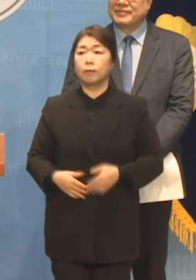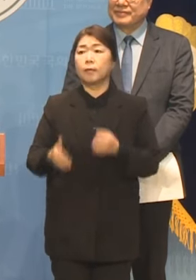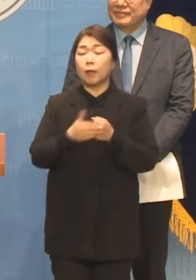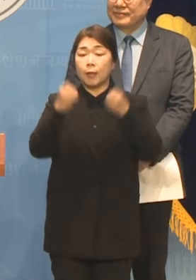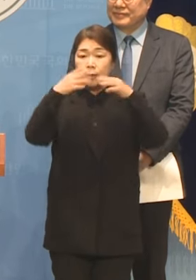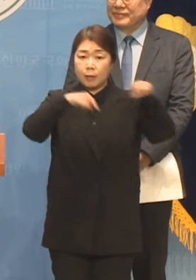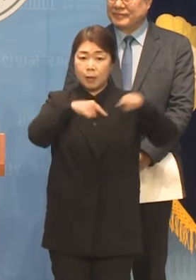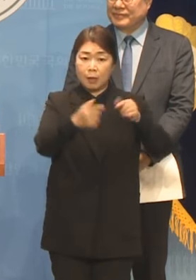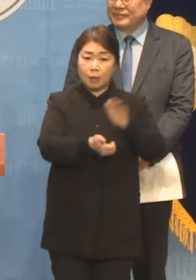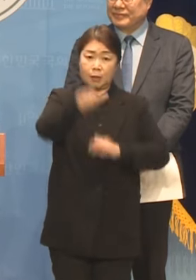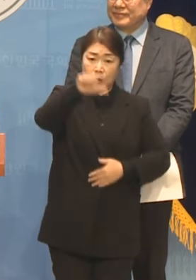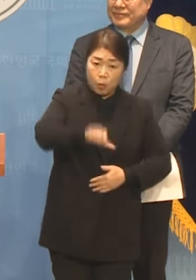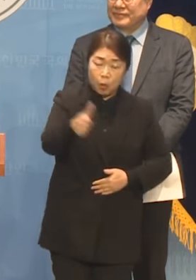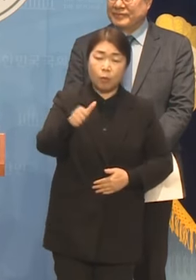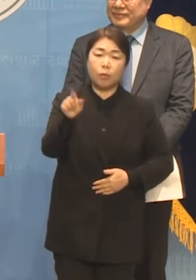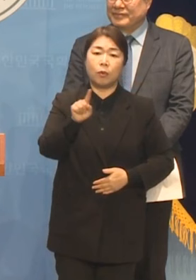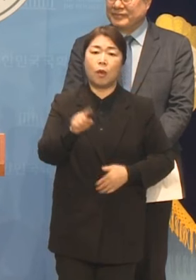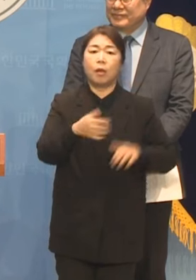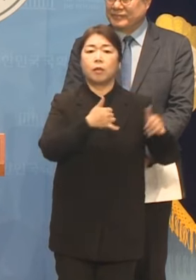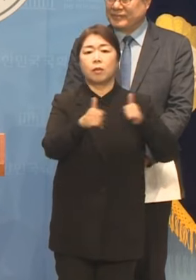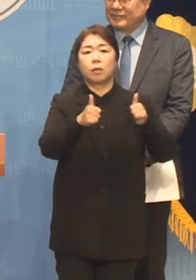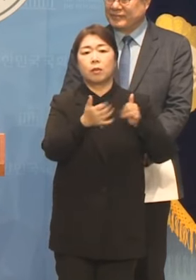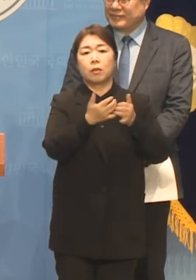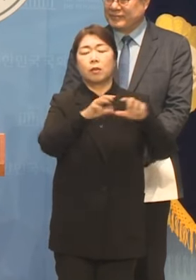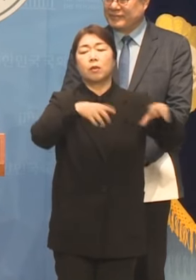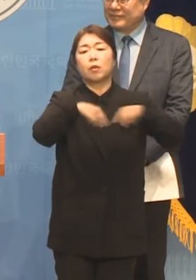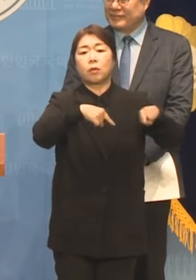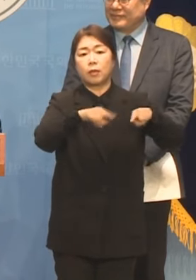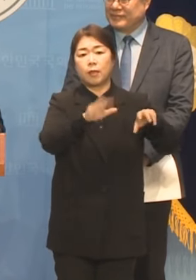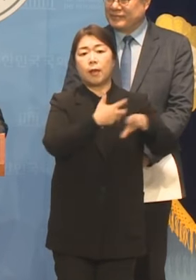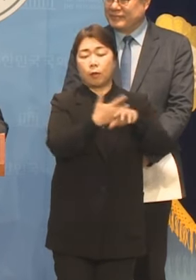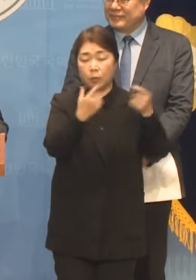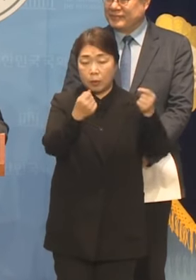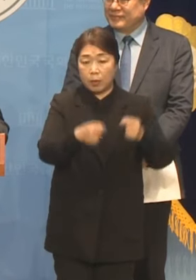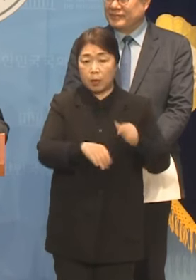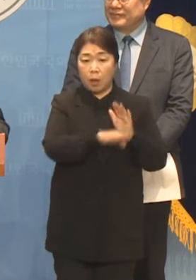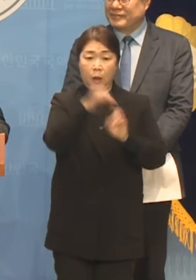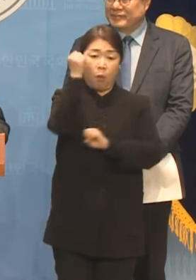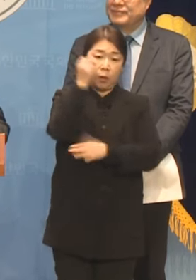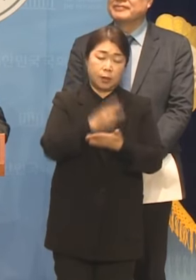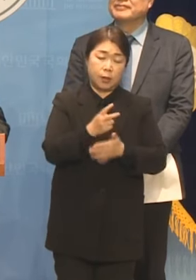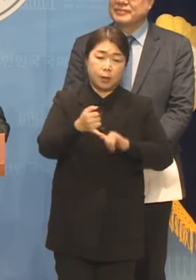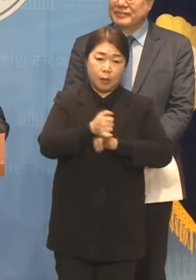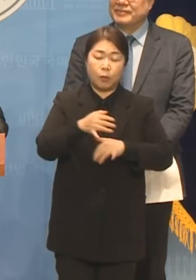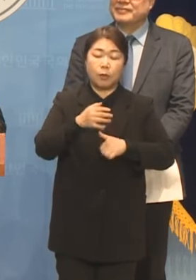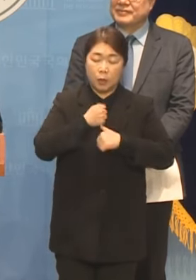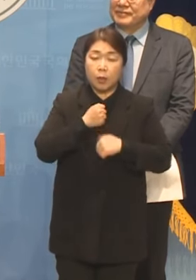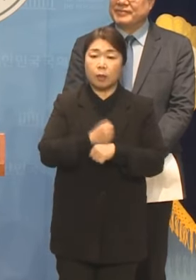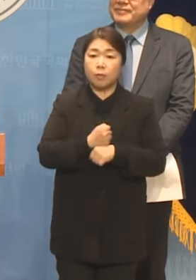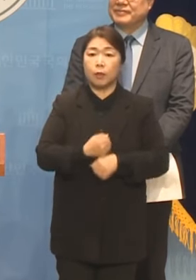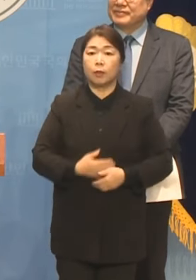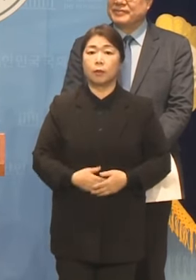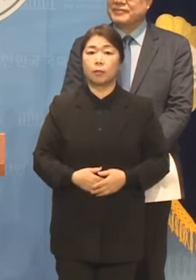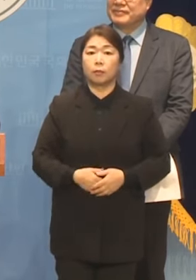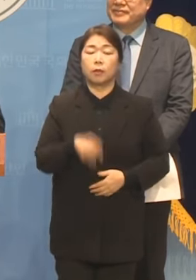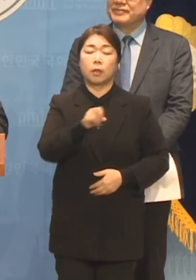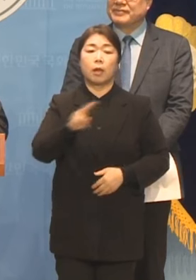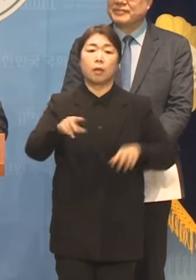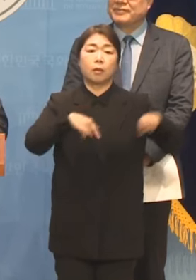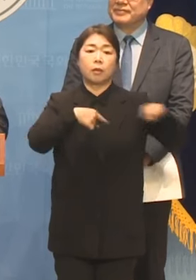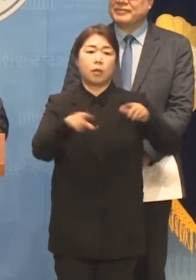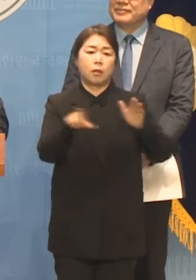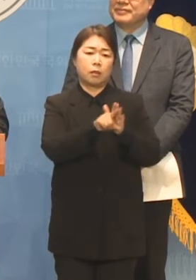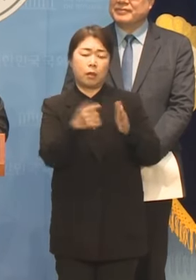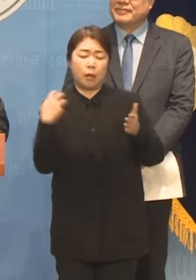신당의 성공 자체가 정치 개혁입니다 원칙과 약속을 지키겠습니다 그래서 정치가 실례를